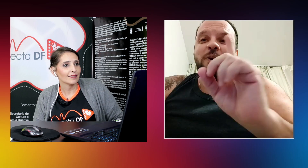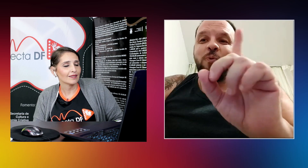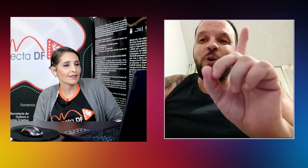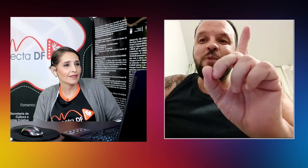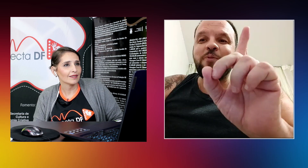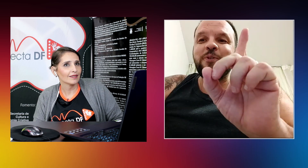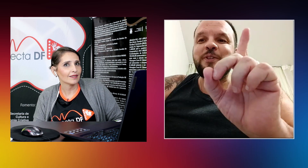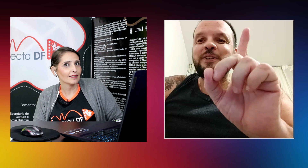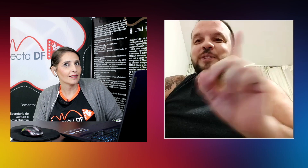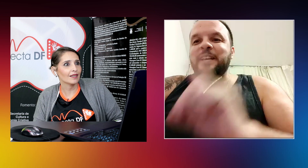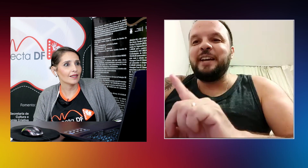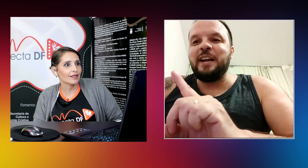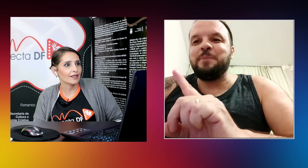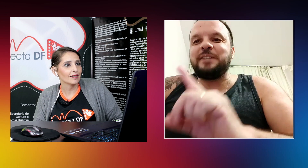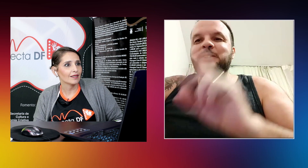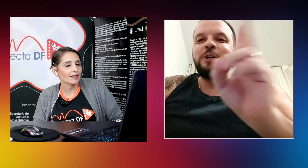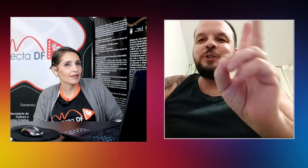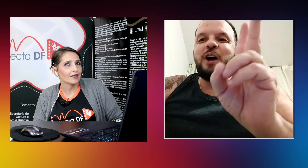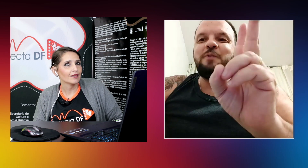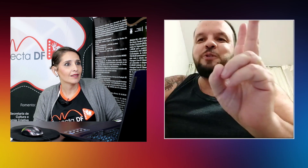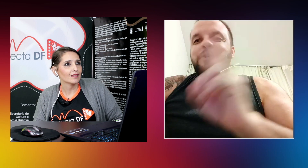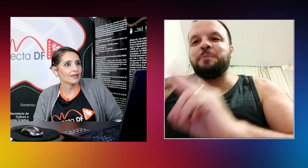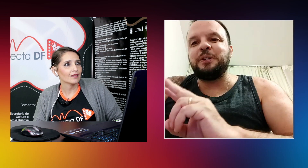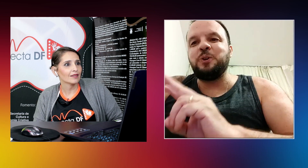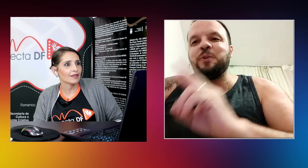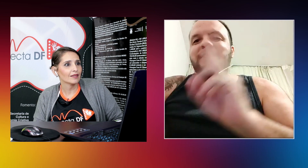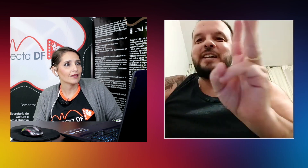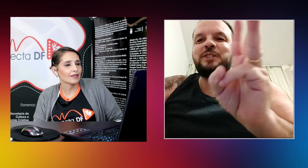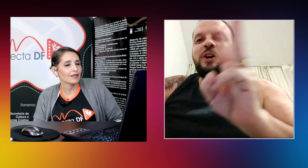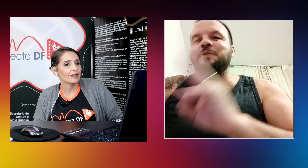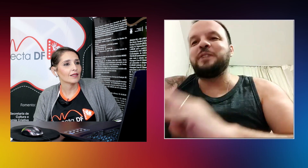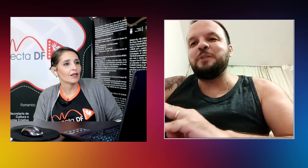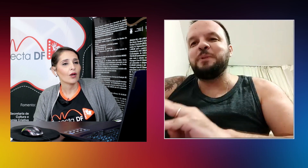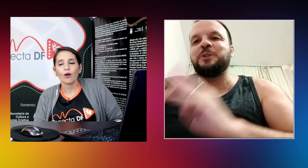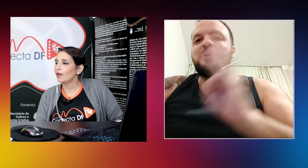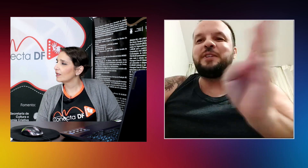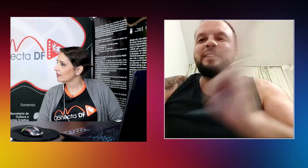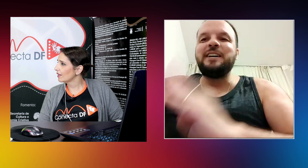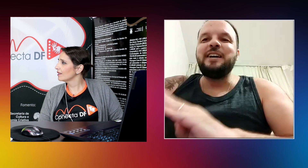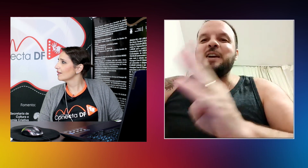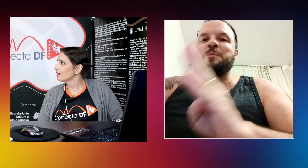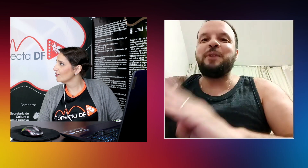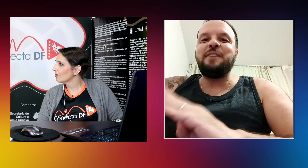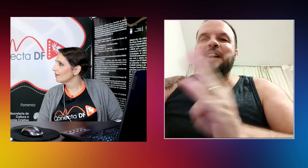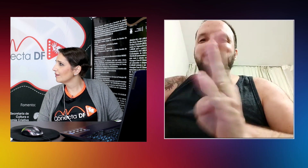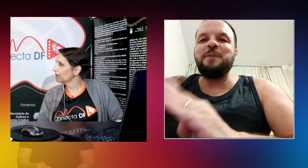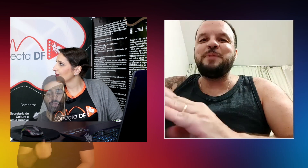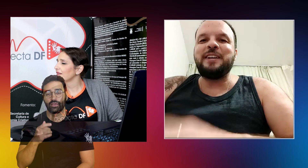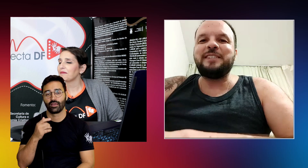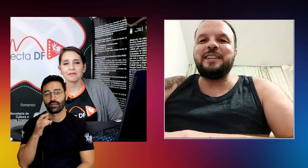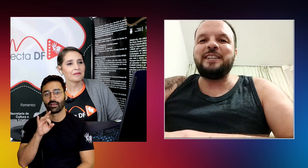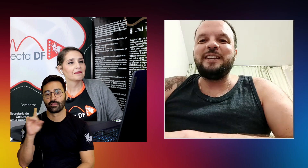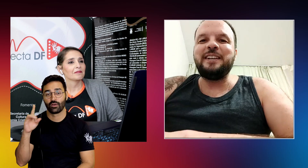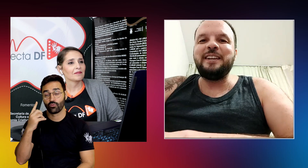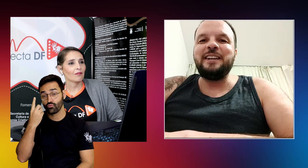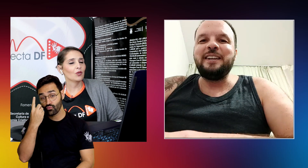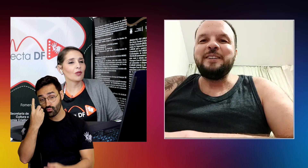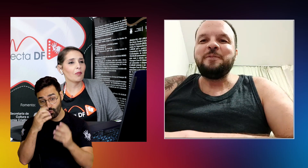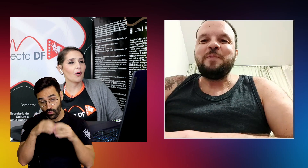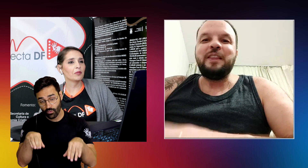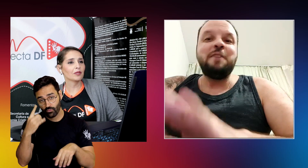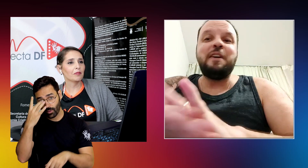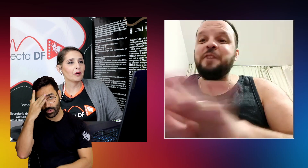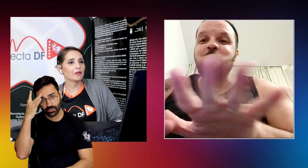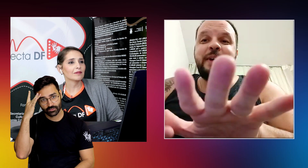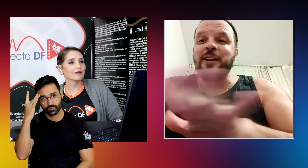cada um ovo, são 100 gramas. 2 ovos, 2 pessoas. 3 ovos, 3 pessoas. Olha que interessante. E por aí vai. É só repetir a receita. Muito